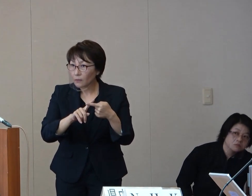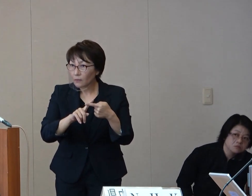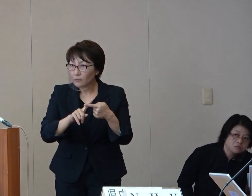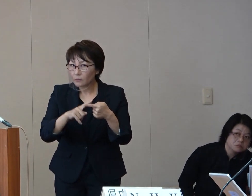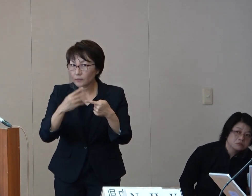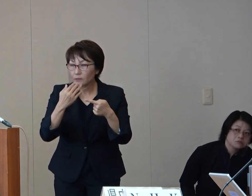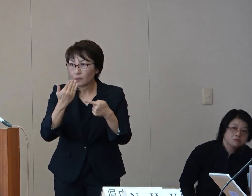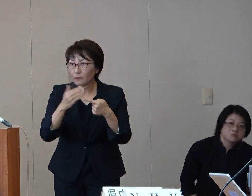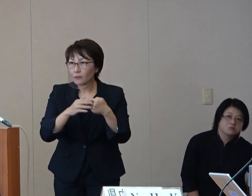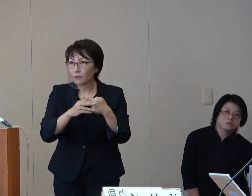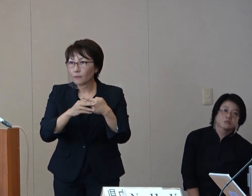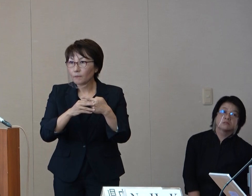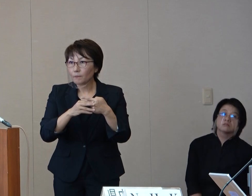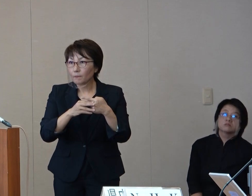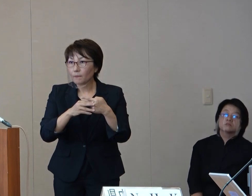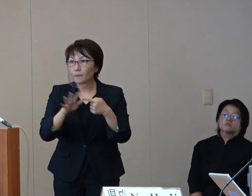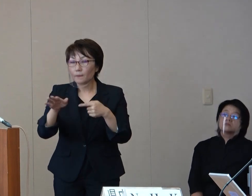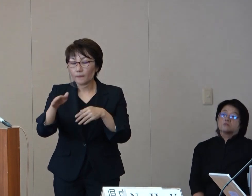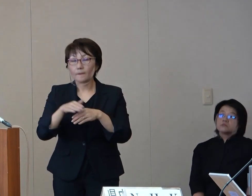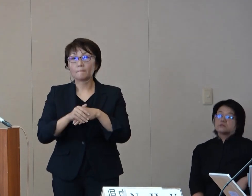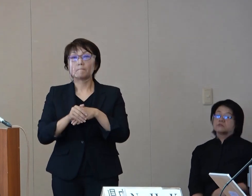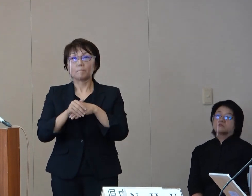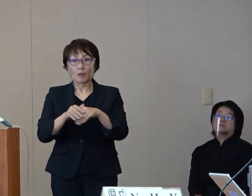治療2番目はなかっ